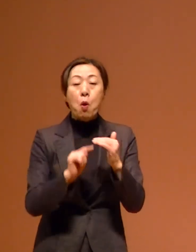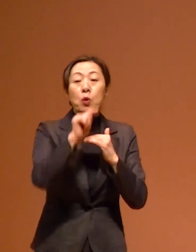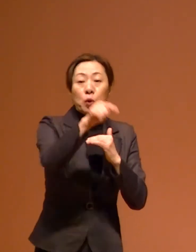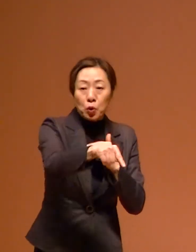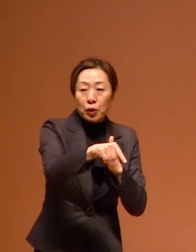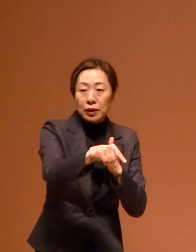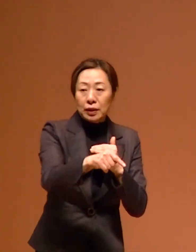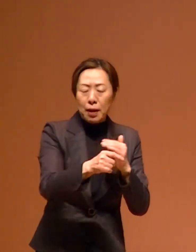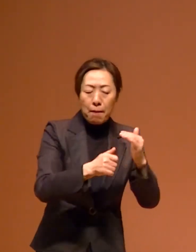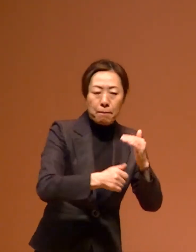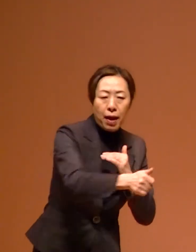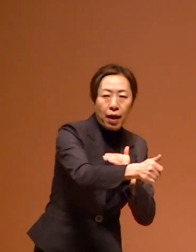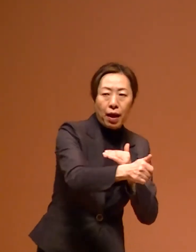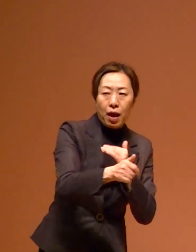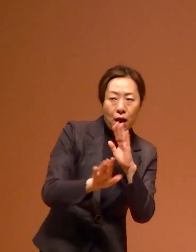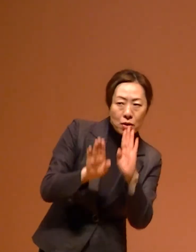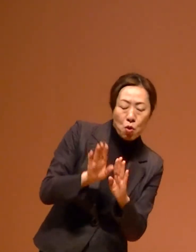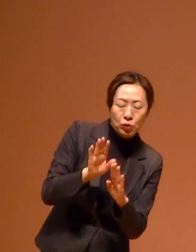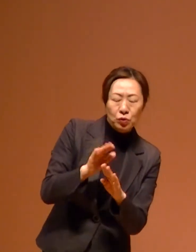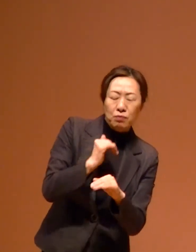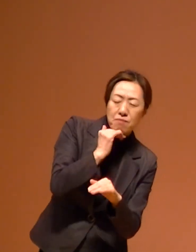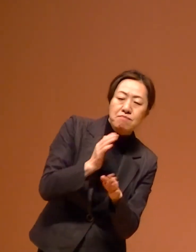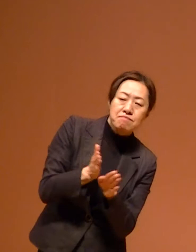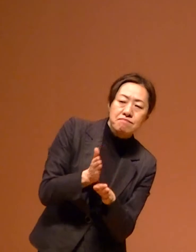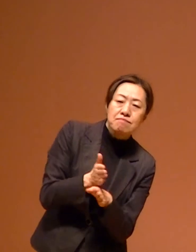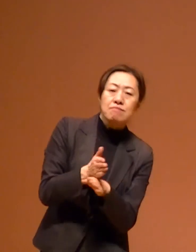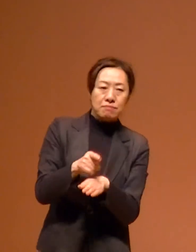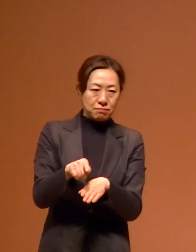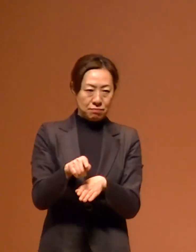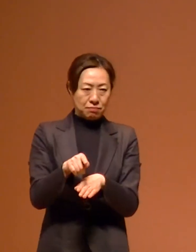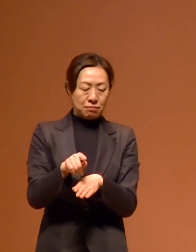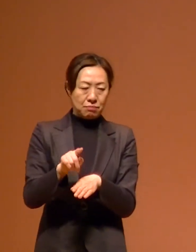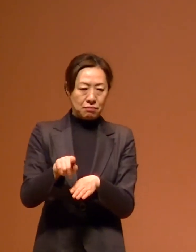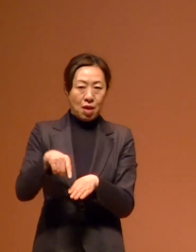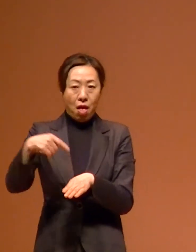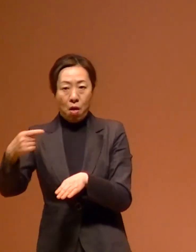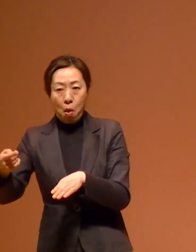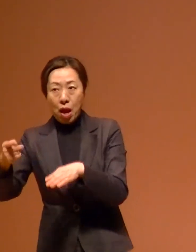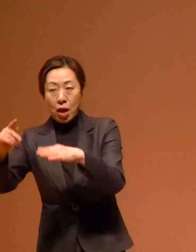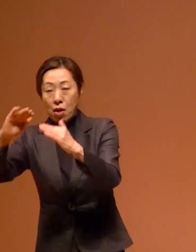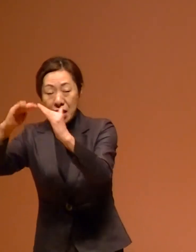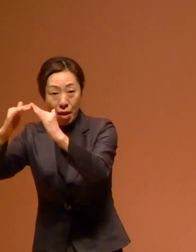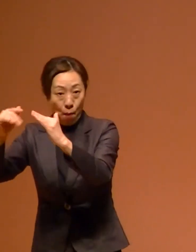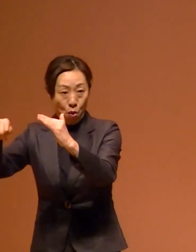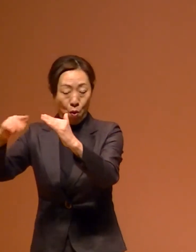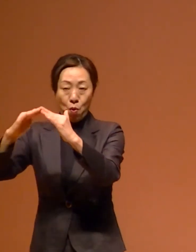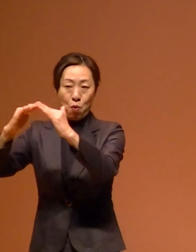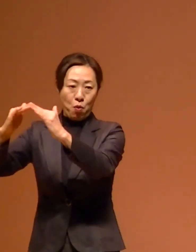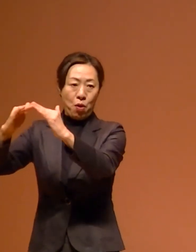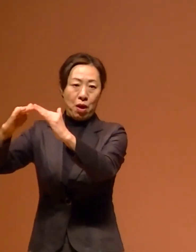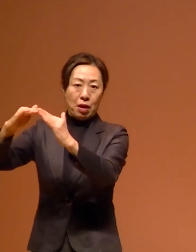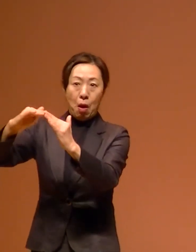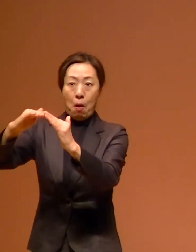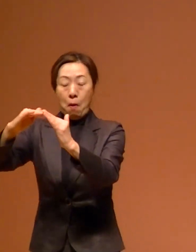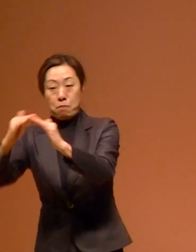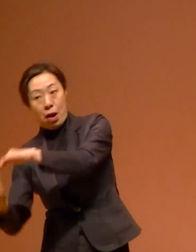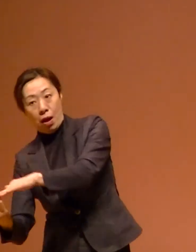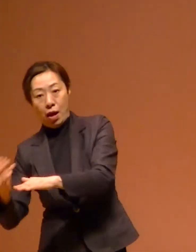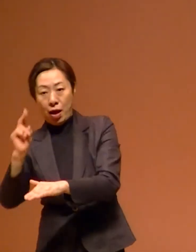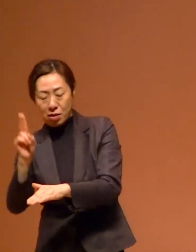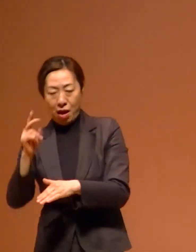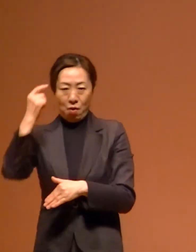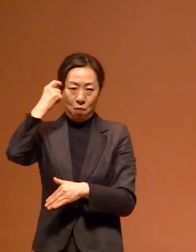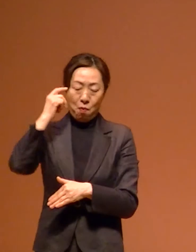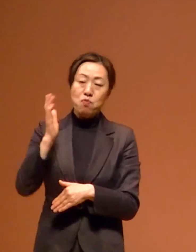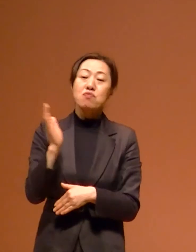様子を見た。もう隣の建物が 本当に倒れてくるんじゃないかなという